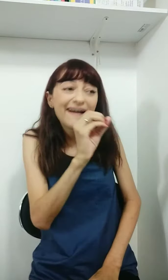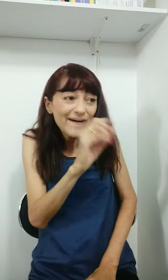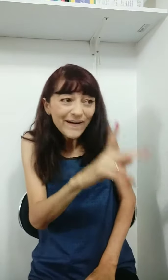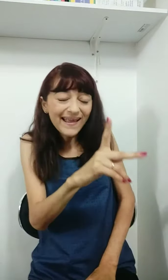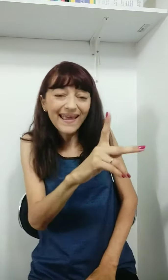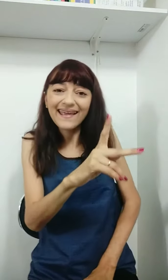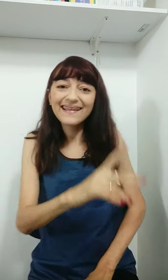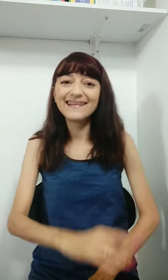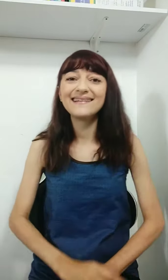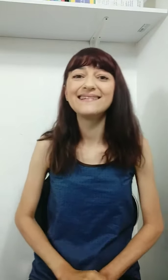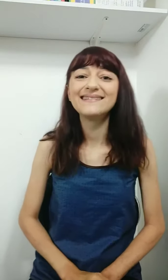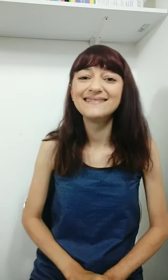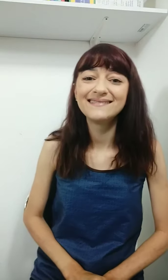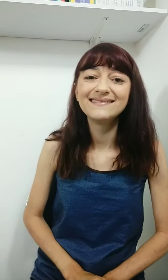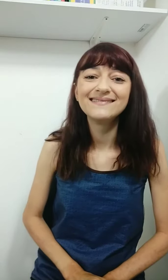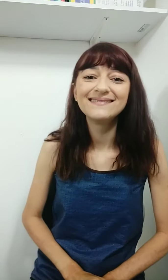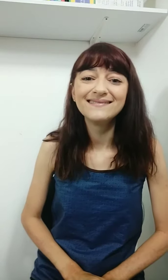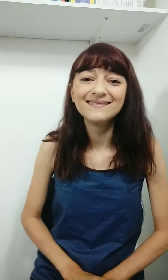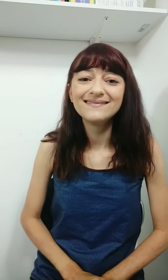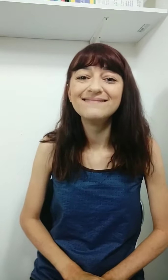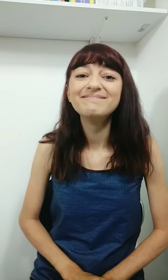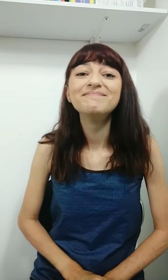Às vezes os surdos simplesmente respondem assim, ok.